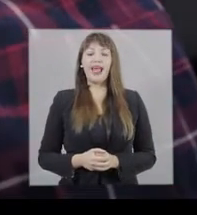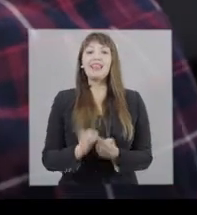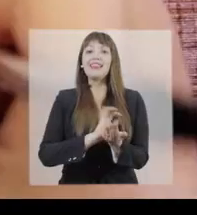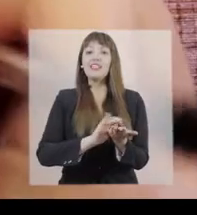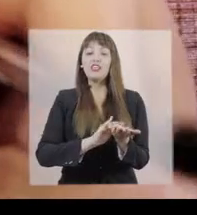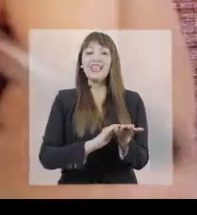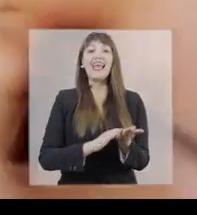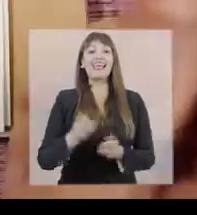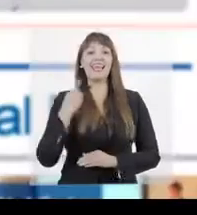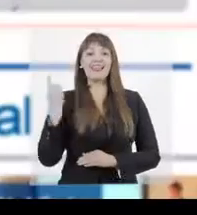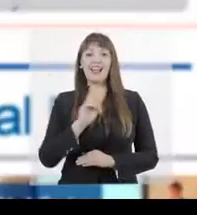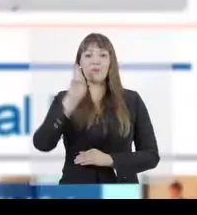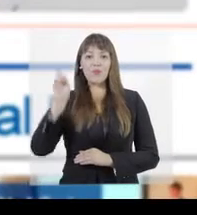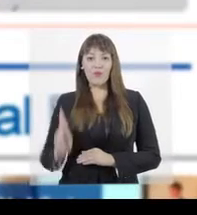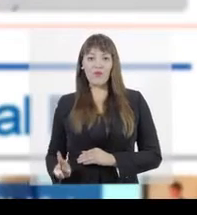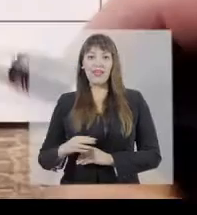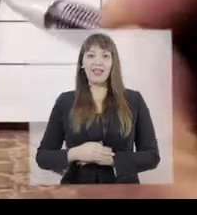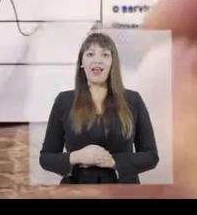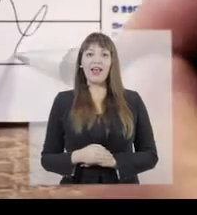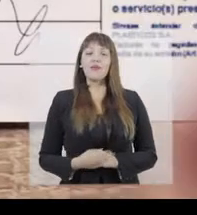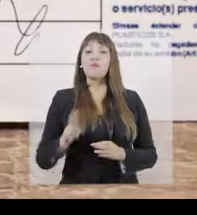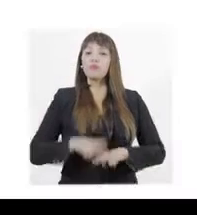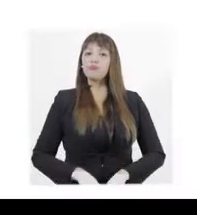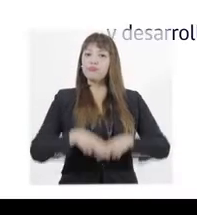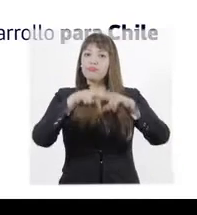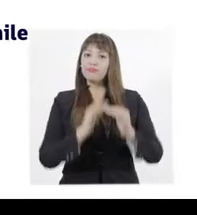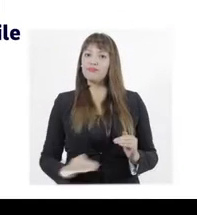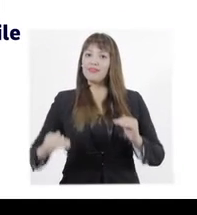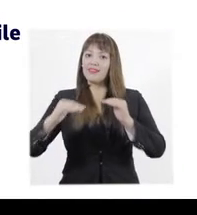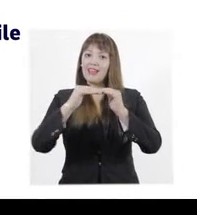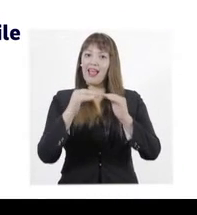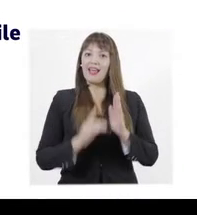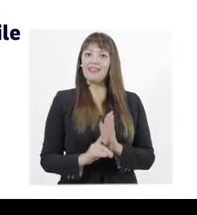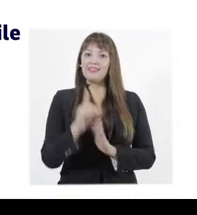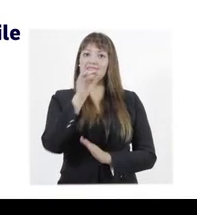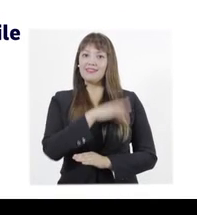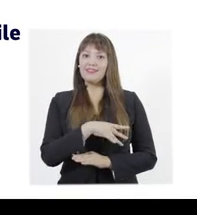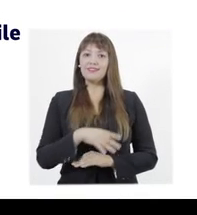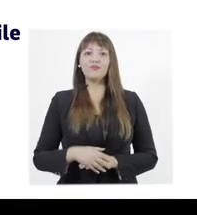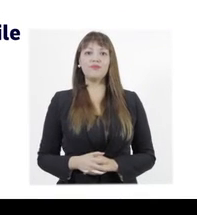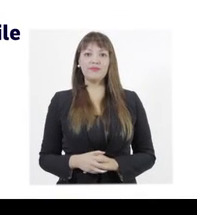Tesorería General de la República. Recaudamos equidad y desarrollo para Chile.